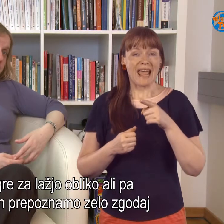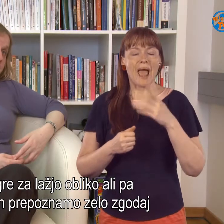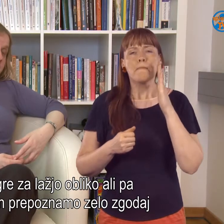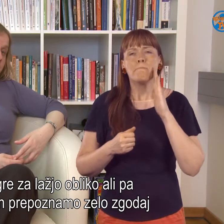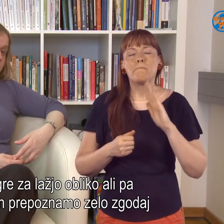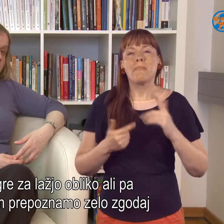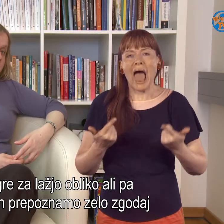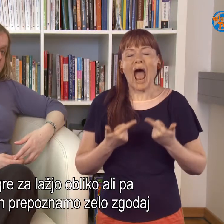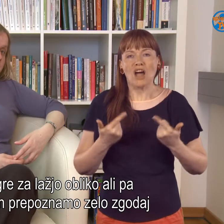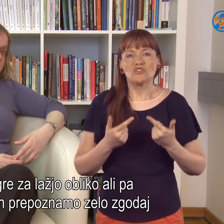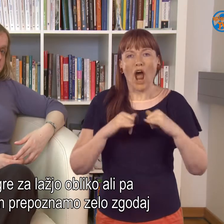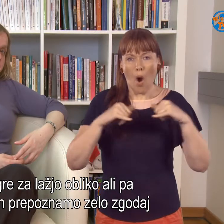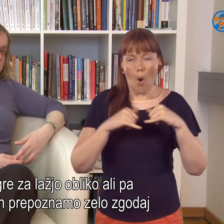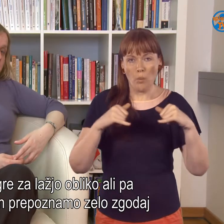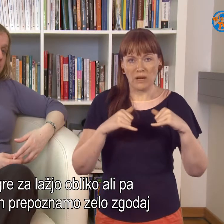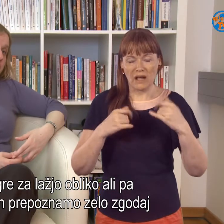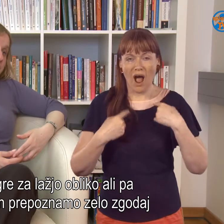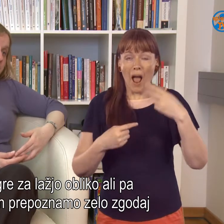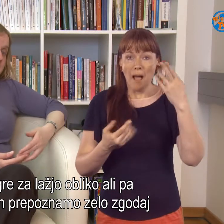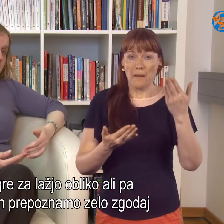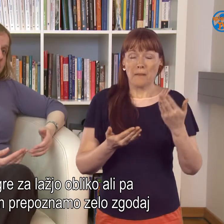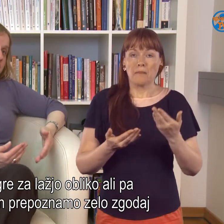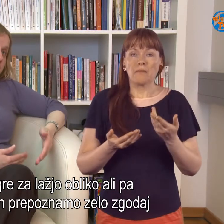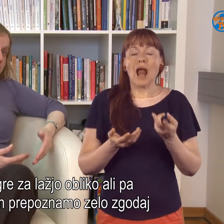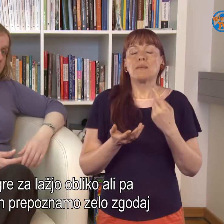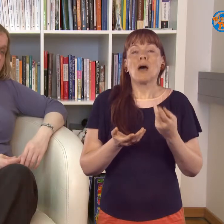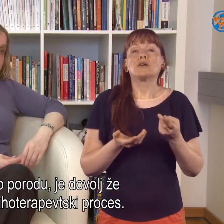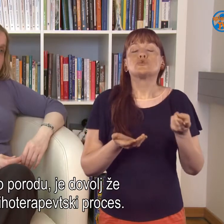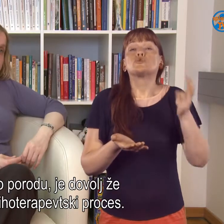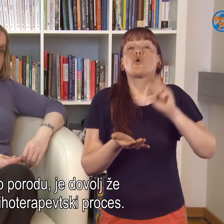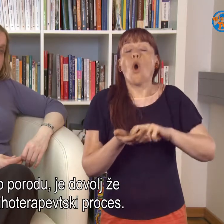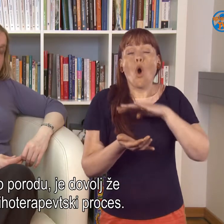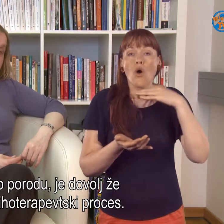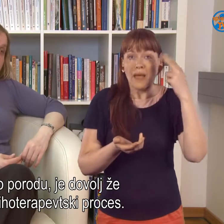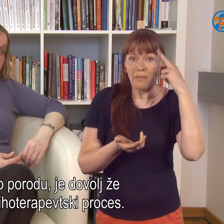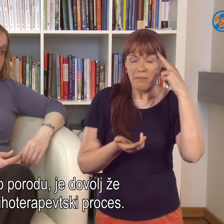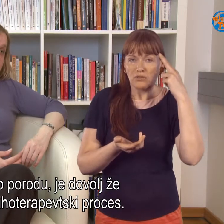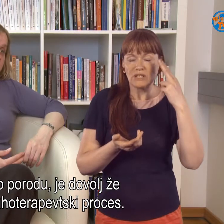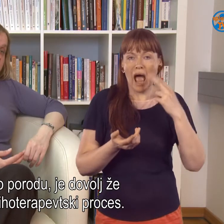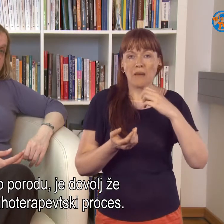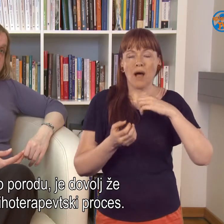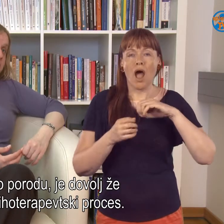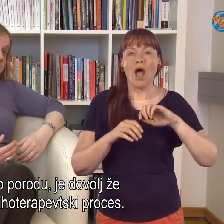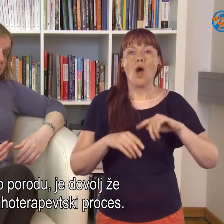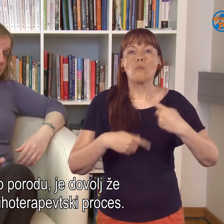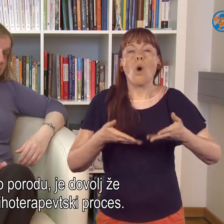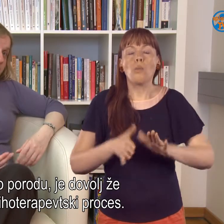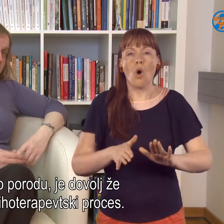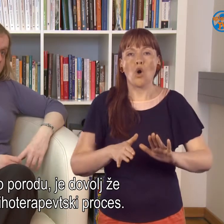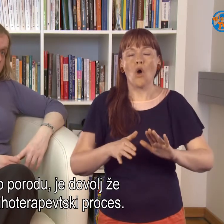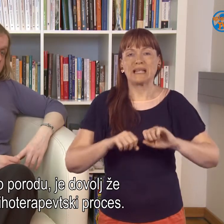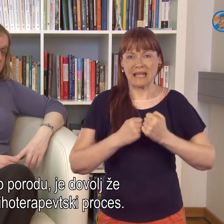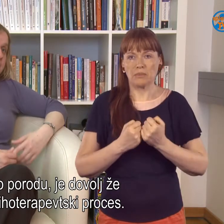blažjo obliko, ali pa ko prepoznamo zelo zgodaj poporodno depresijo, je dovolj že